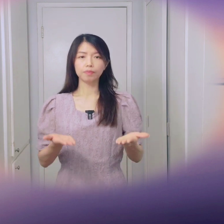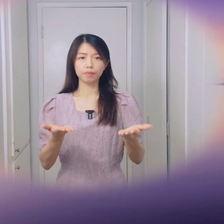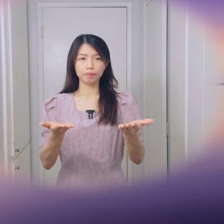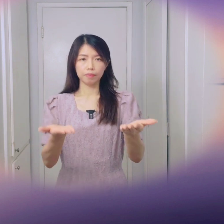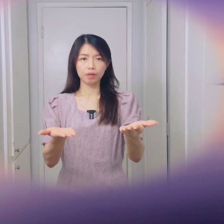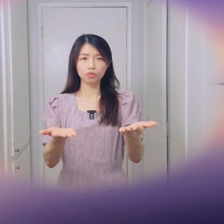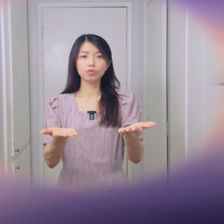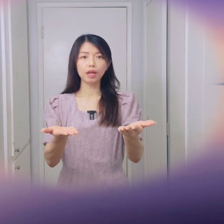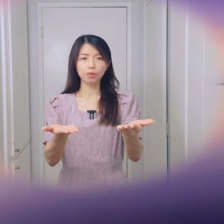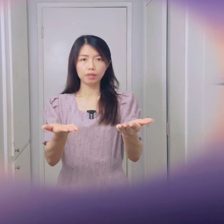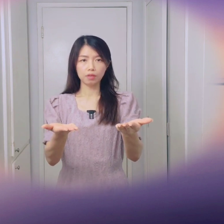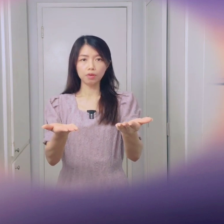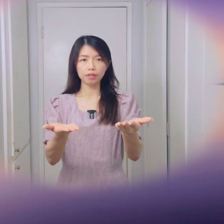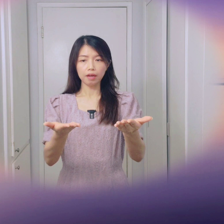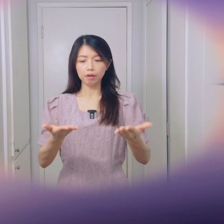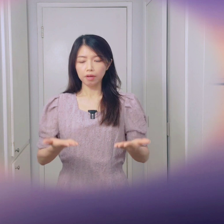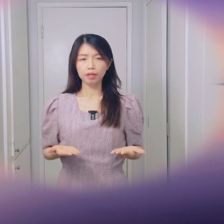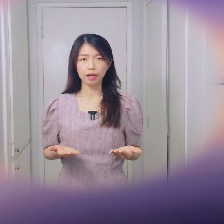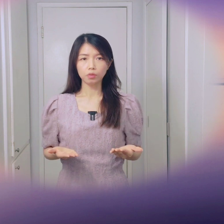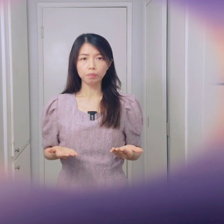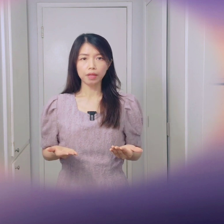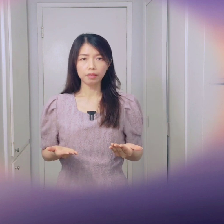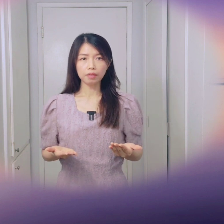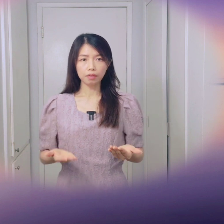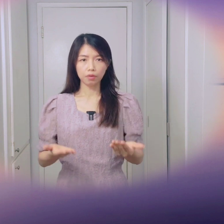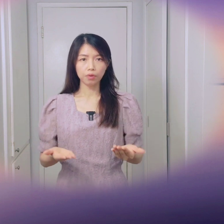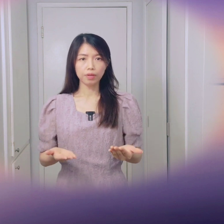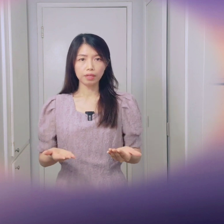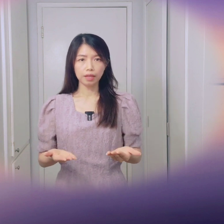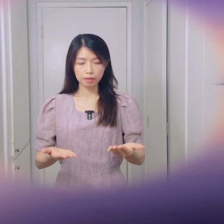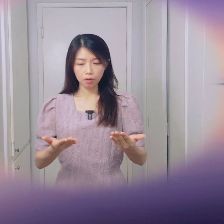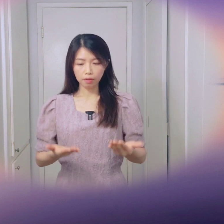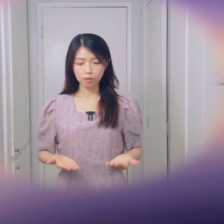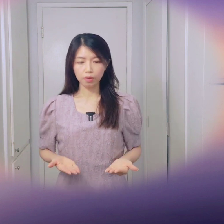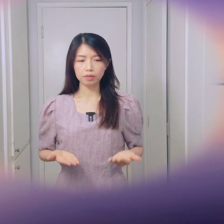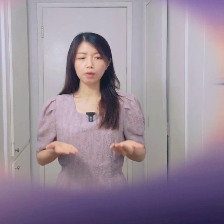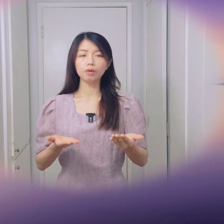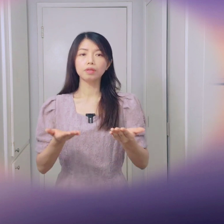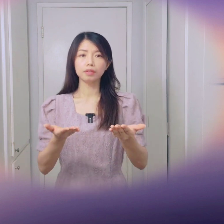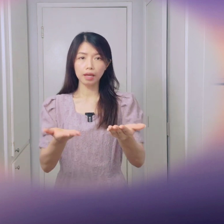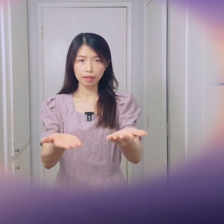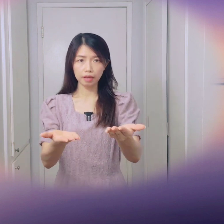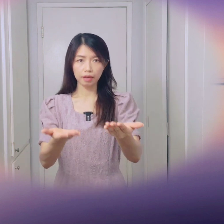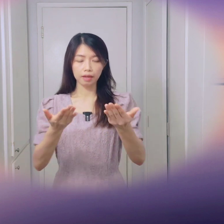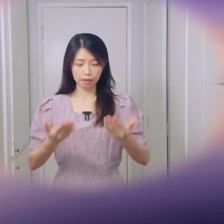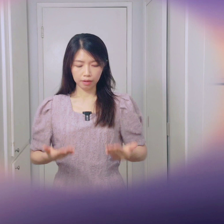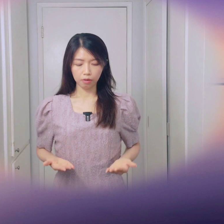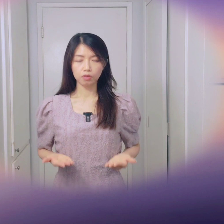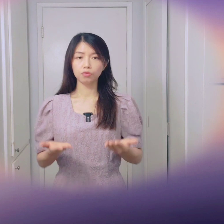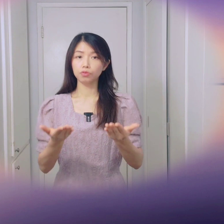그리고 주다라고 한 뜻의 수어인데요. 양손바닥을 위로 한 이 상태에서 내 쪽에서